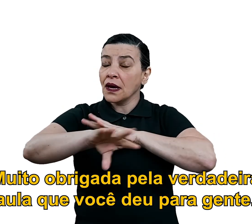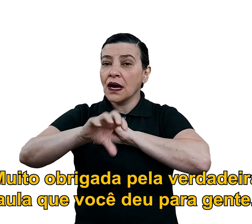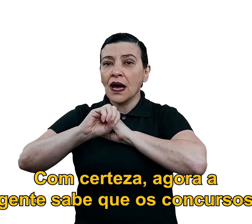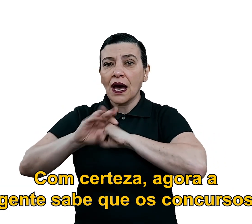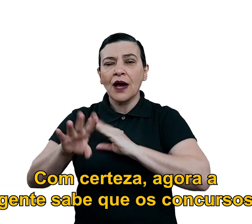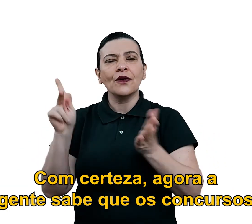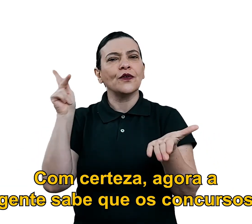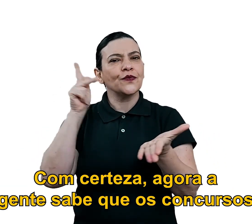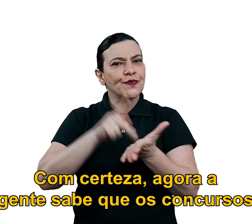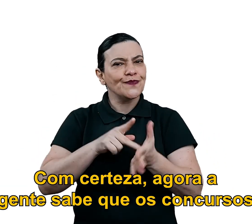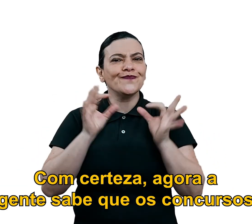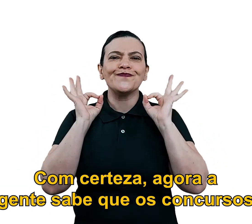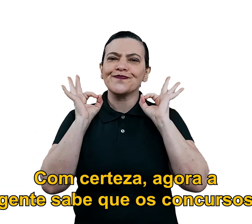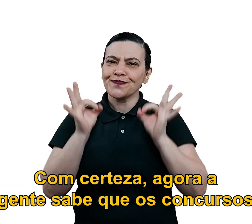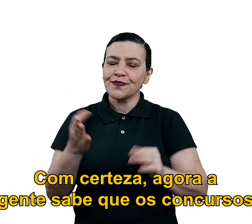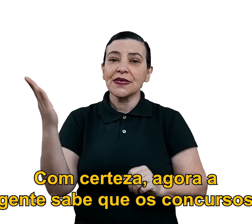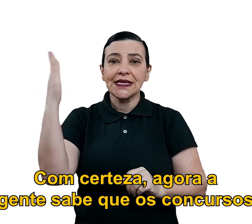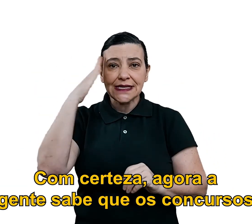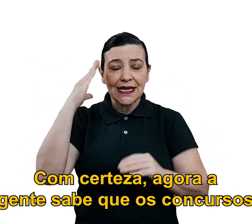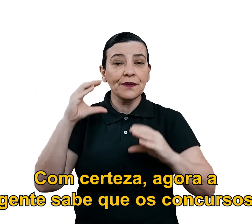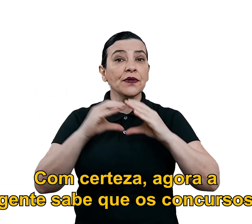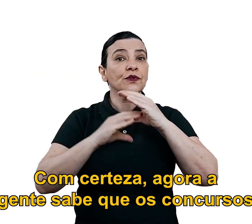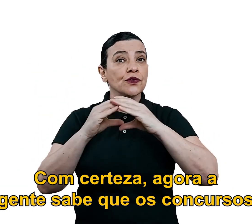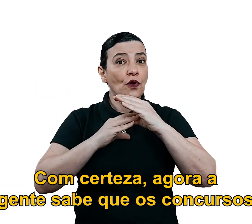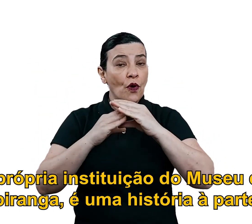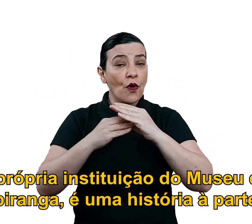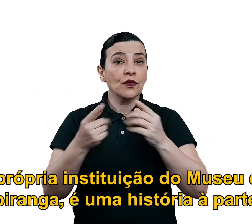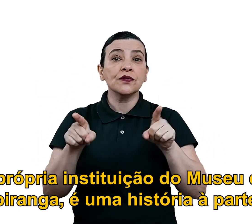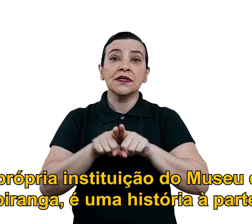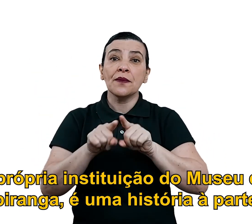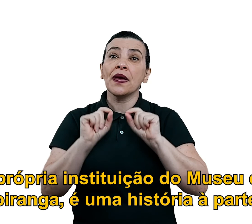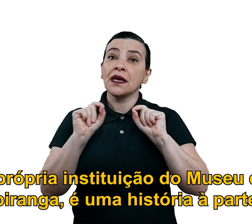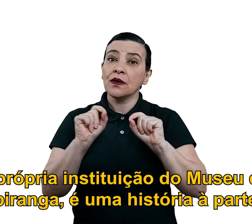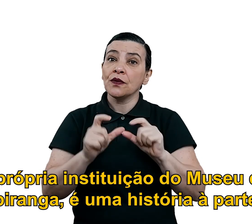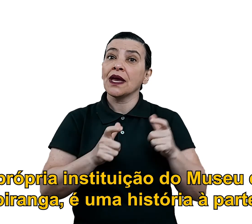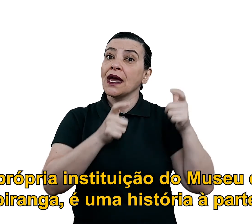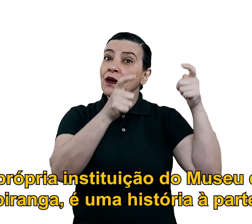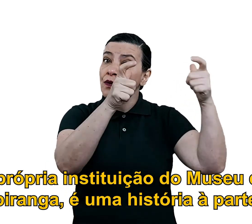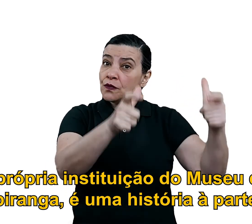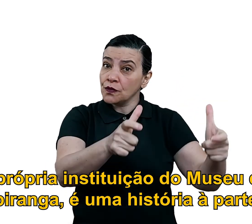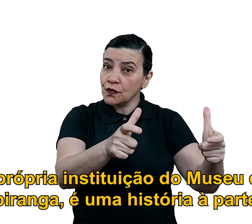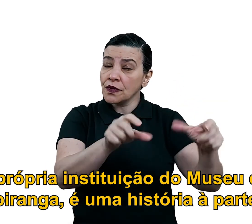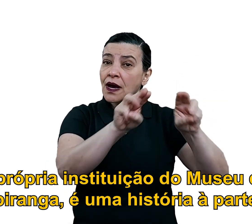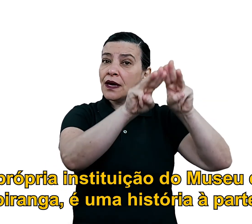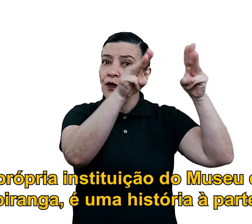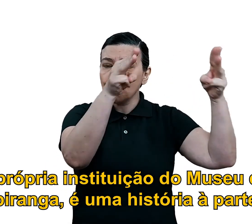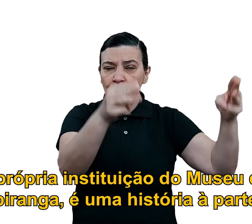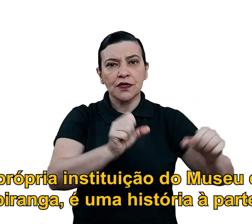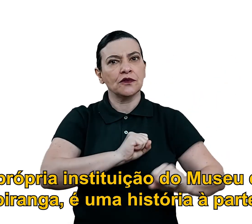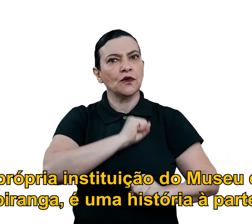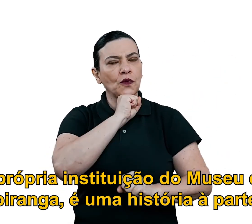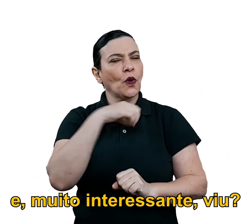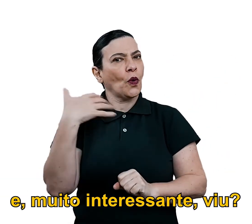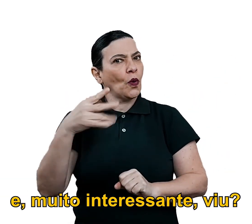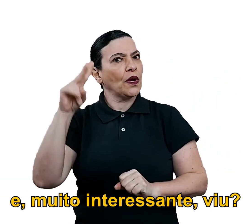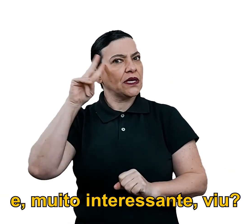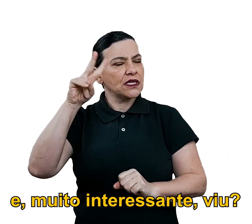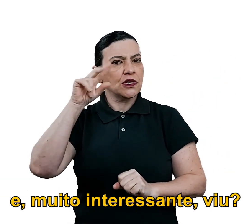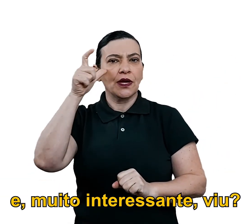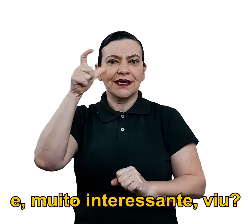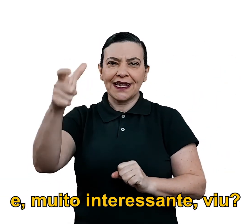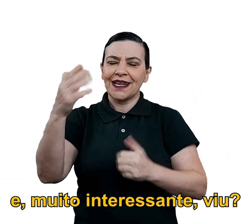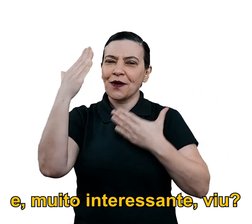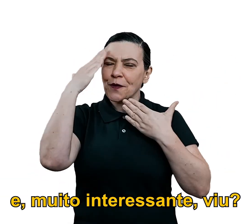deu para a gente. Com certeza agora a gente sabe que os concursos, né, a própria instituição do Museu do Ipiranga é uma história à parte. E